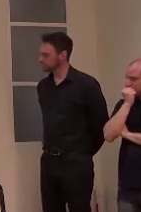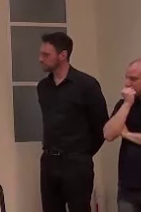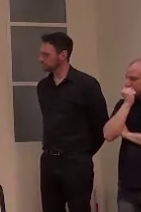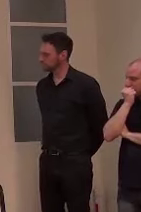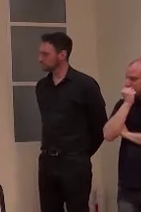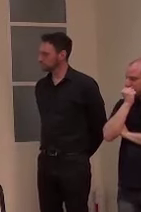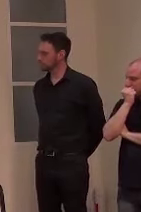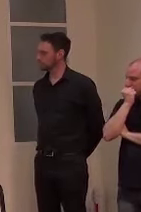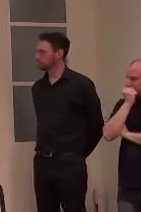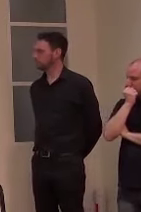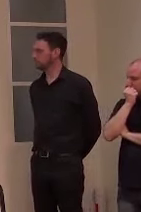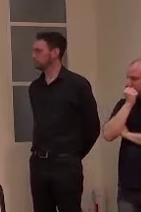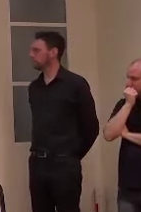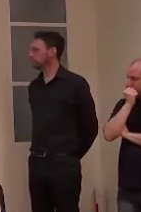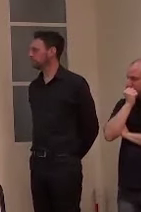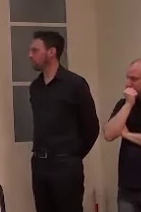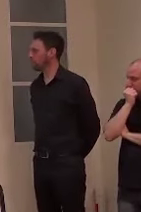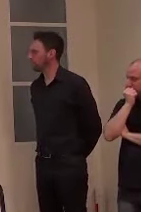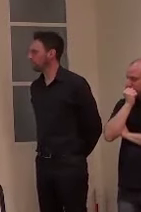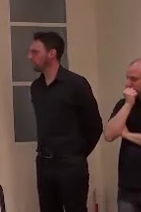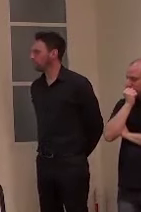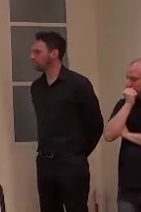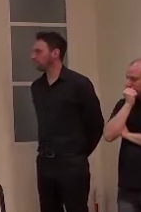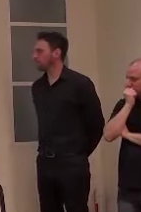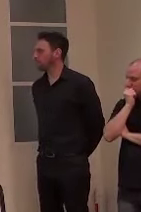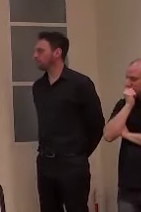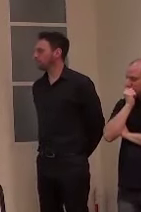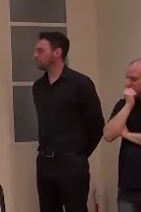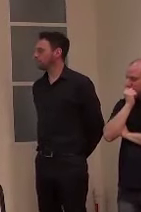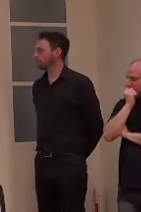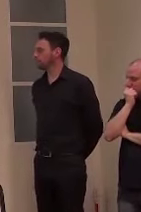en realidad el programa